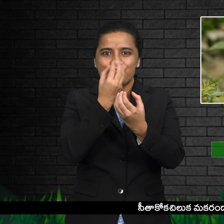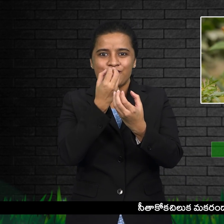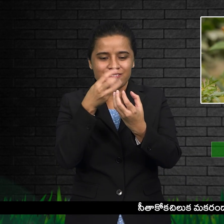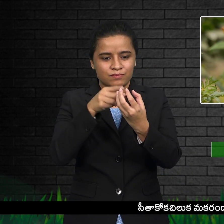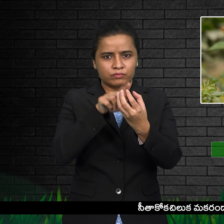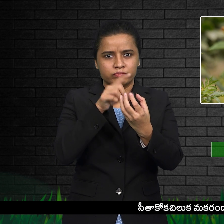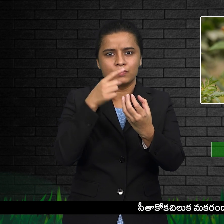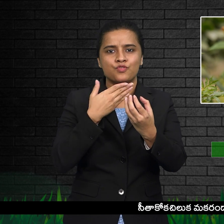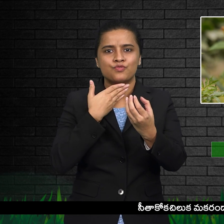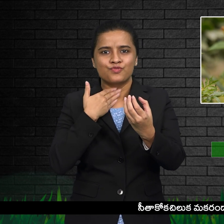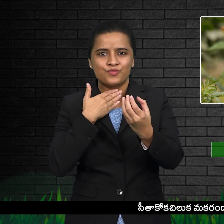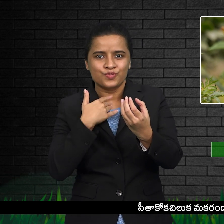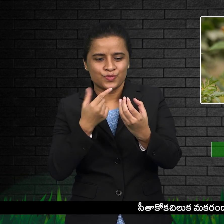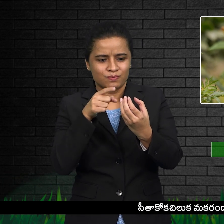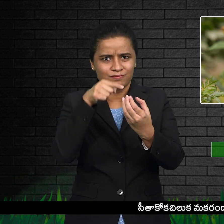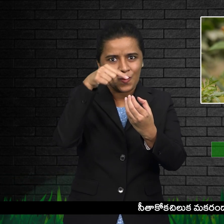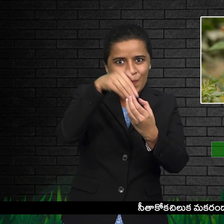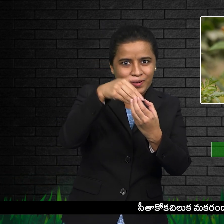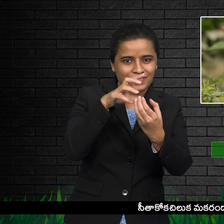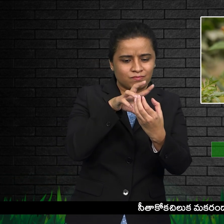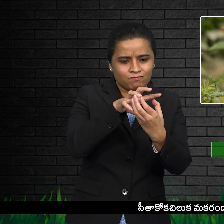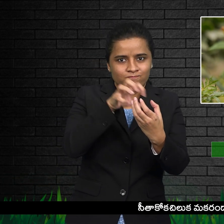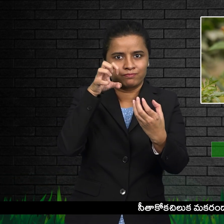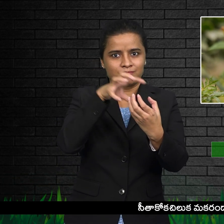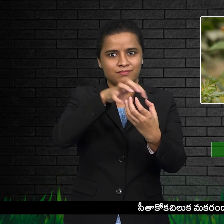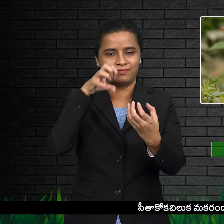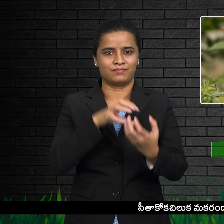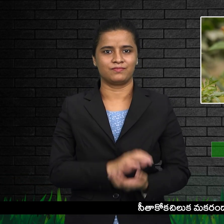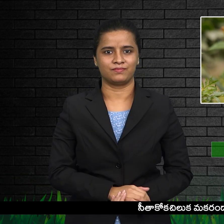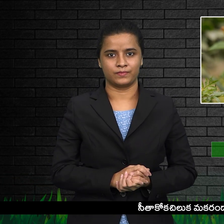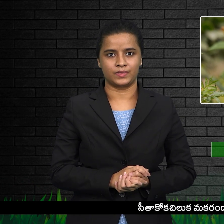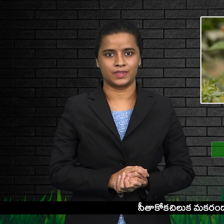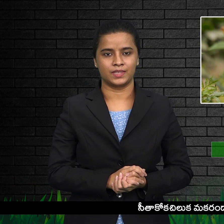సీతాకోక చిలుక మకరందాన్ని గొట్టం ద్వారా పీల్చుకుంటుంది.